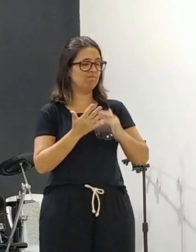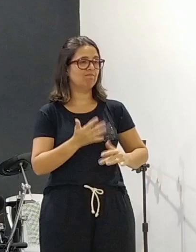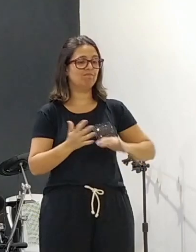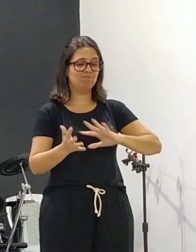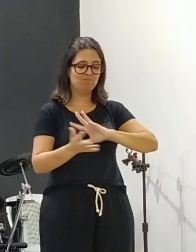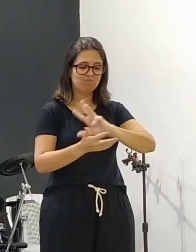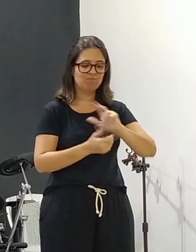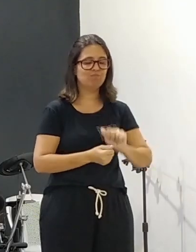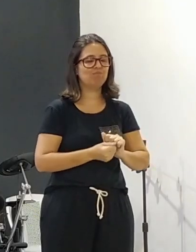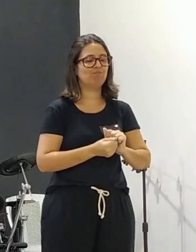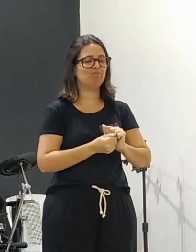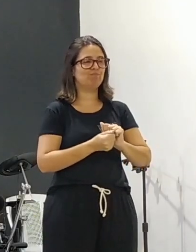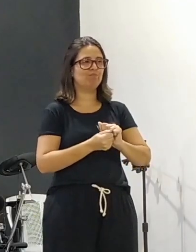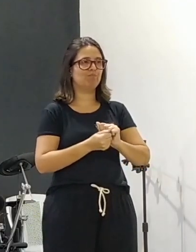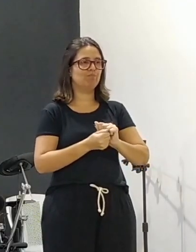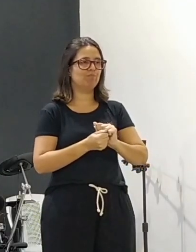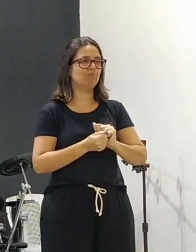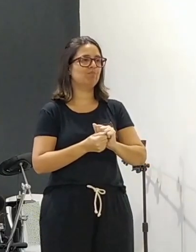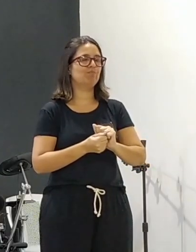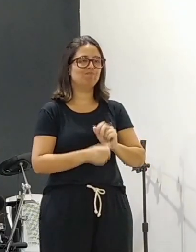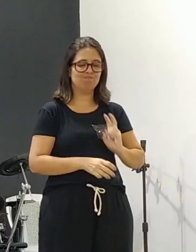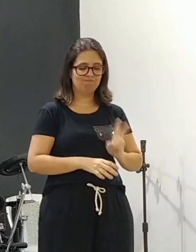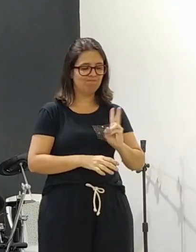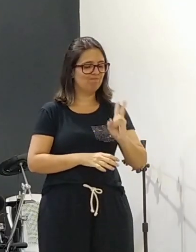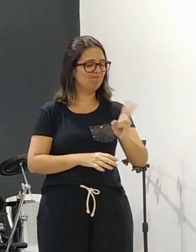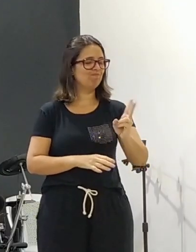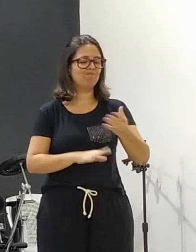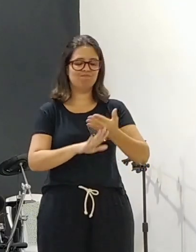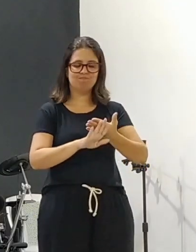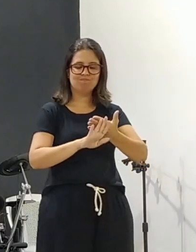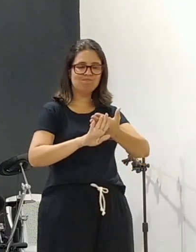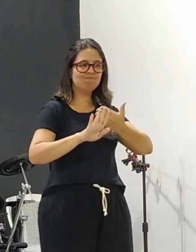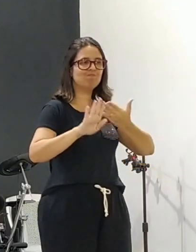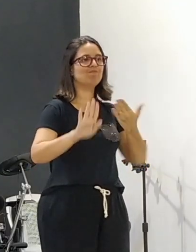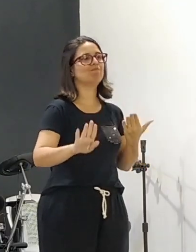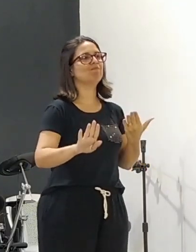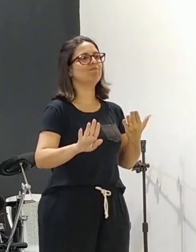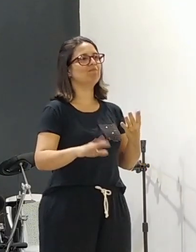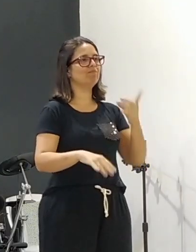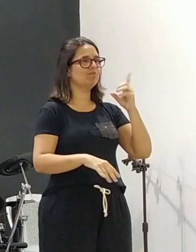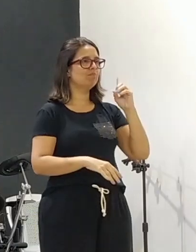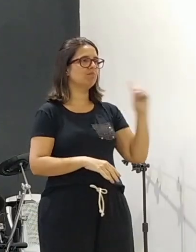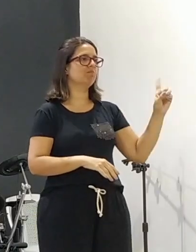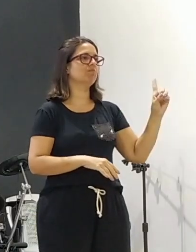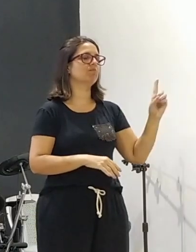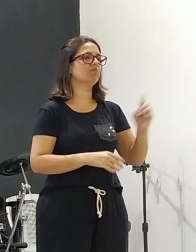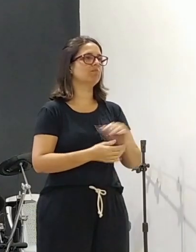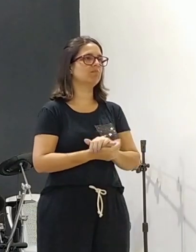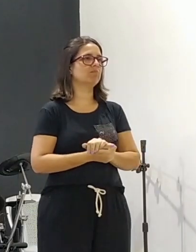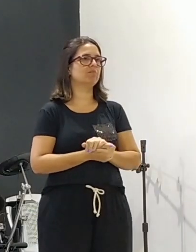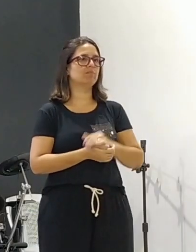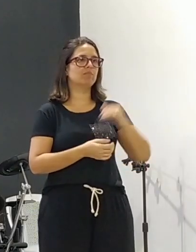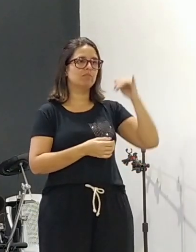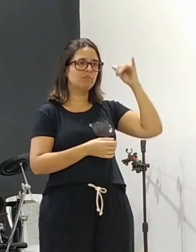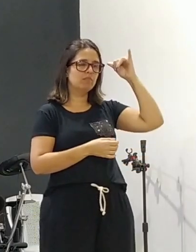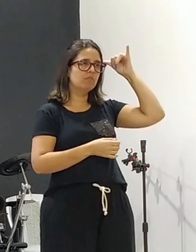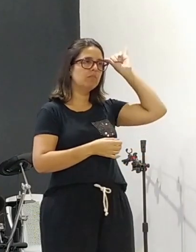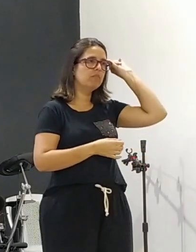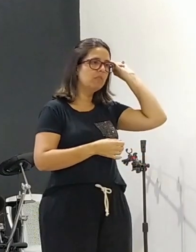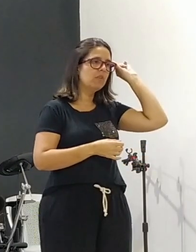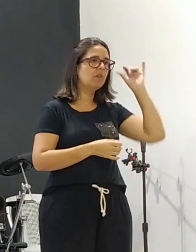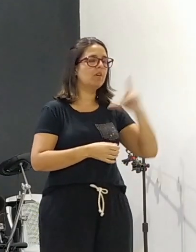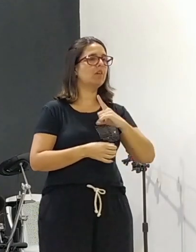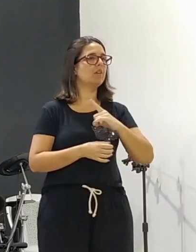nesse mundo que trabalha o tempo todo para nos separar de Deus, para evitar que nós